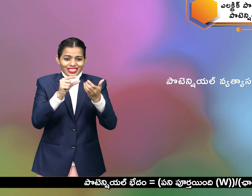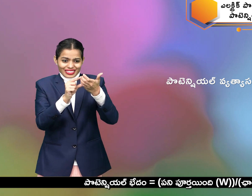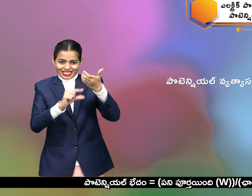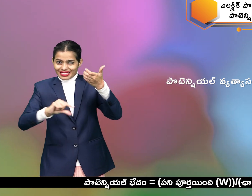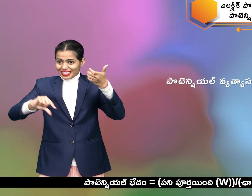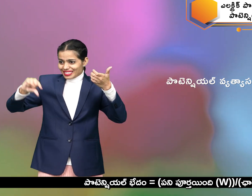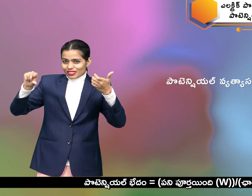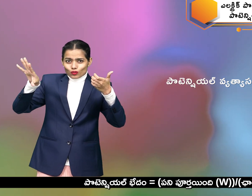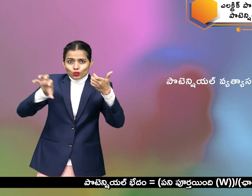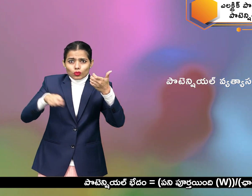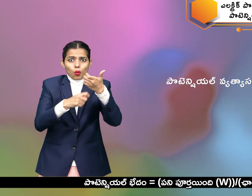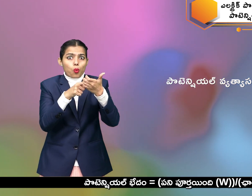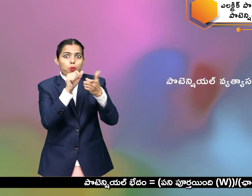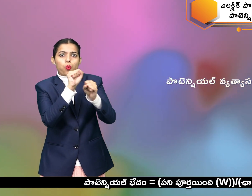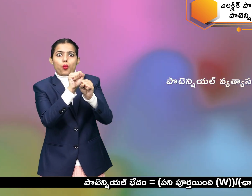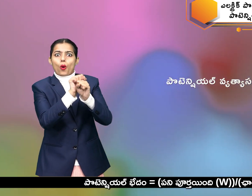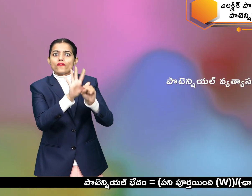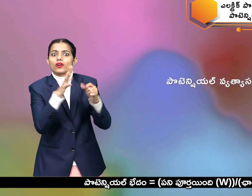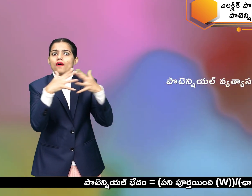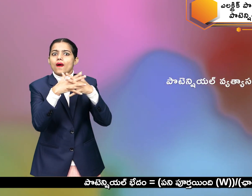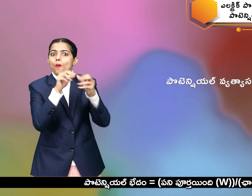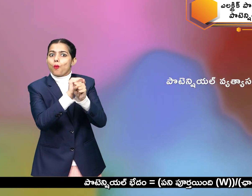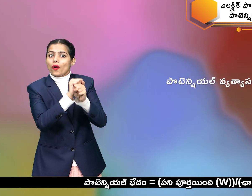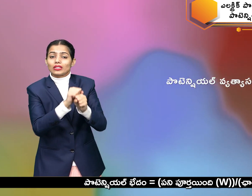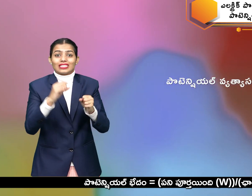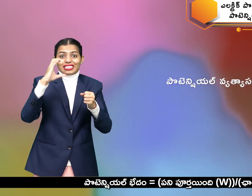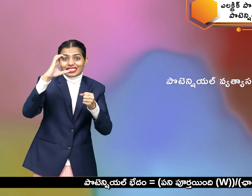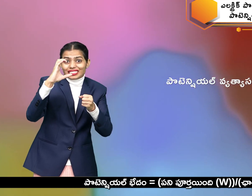పొటెన్షియల్ భేదం పని పూర్తయింది